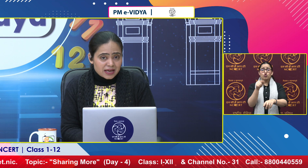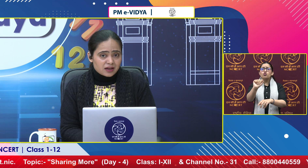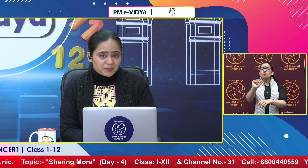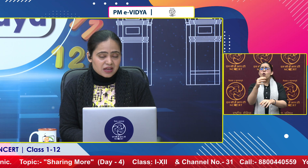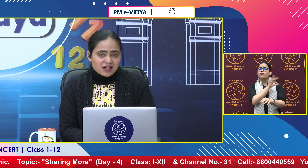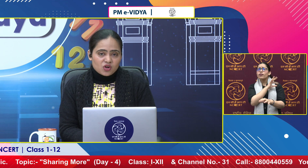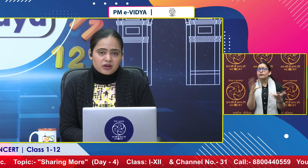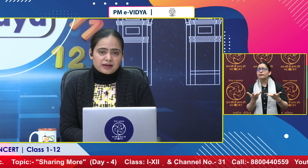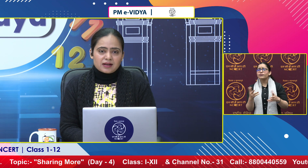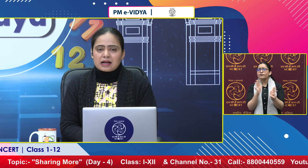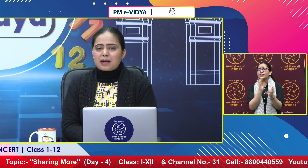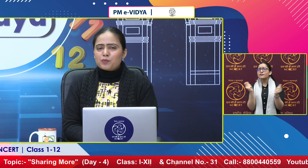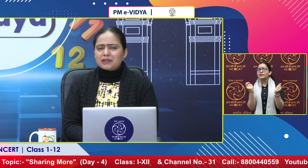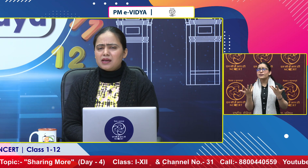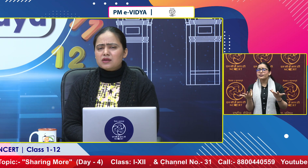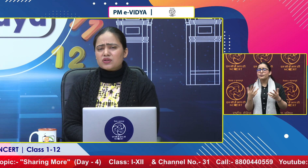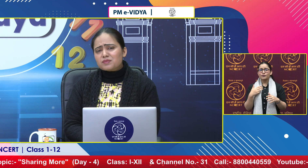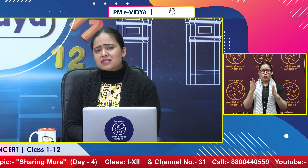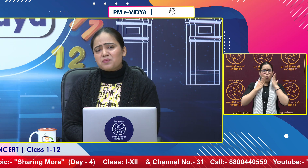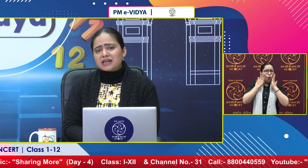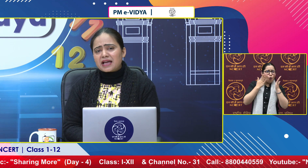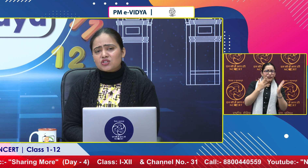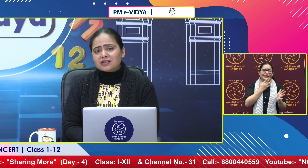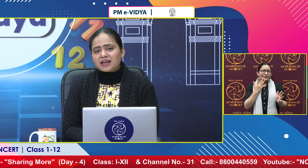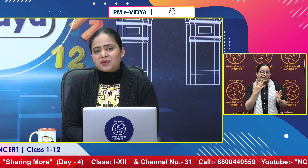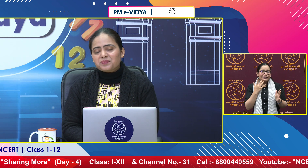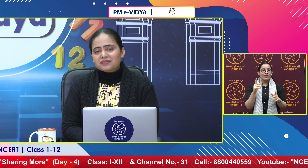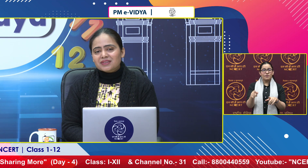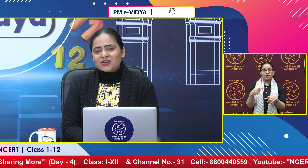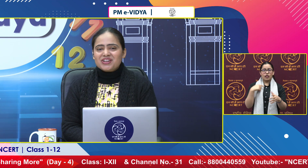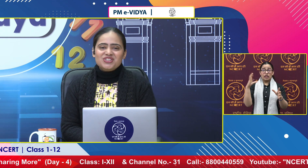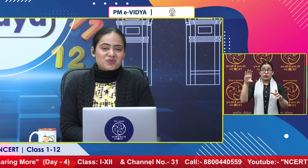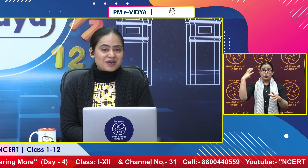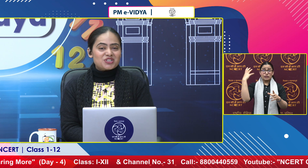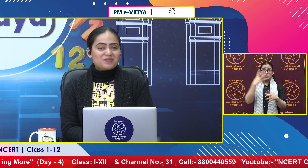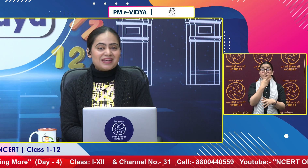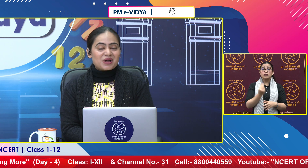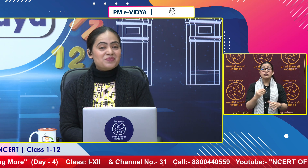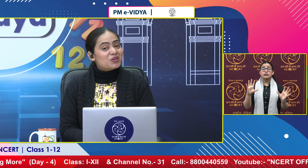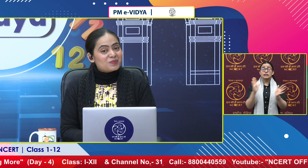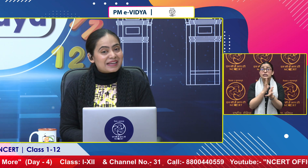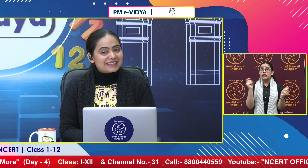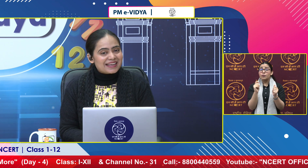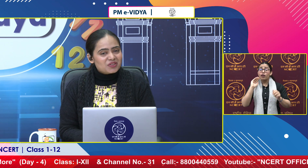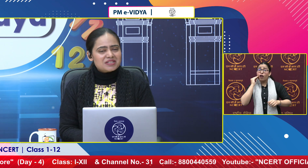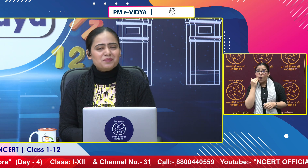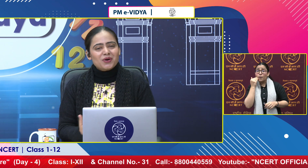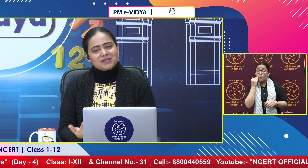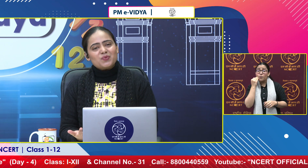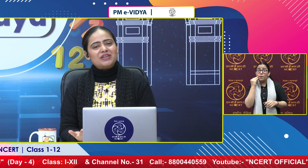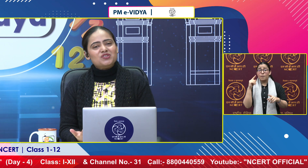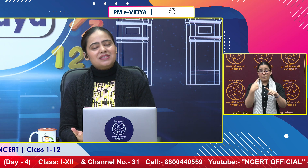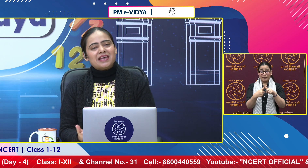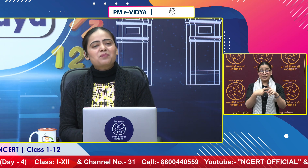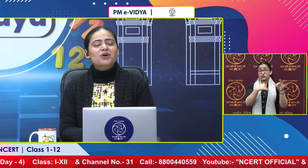वो होली है? और आपको पता है कि क्रिसमस कब मनाया जाता है और जन्माष्टमी हम क्यों मनाते हैं? तो ऐसे